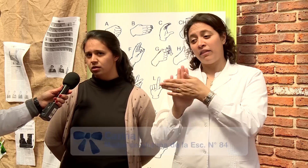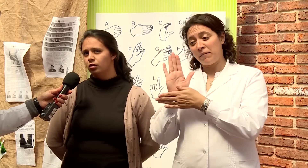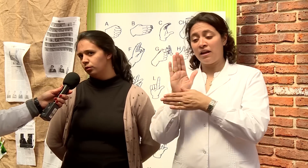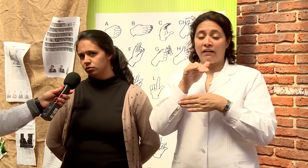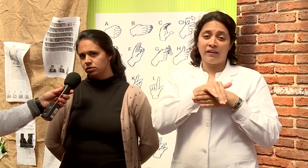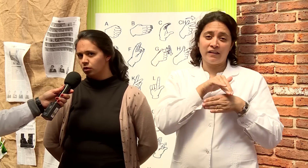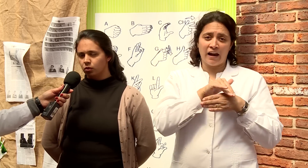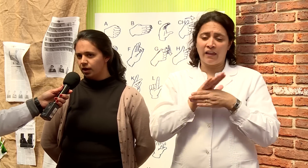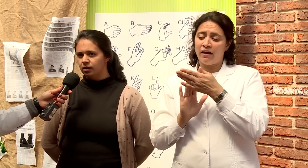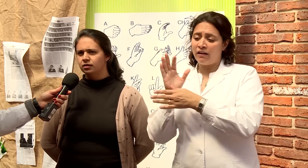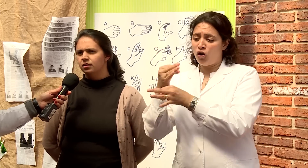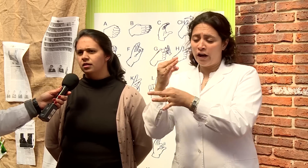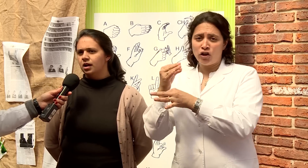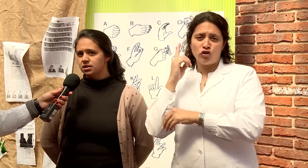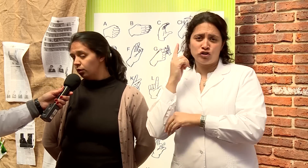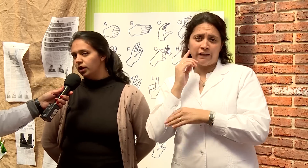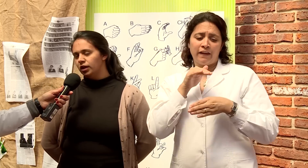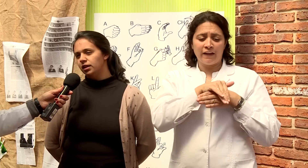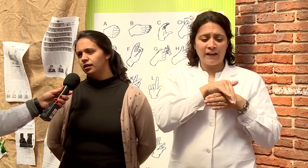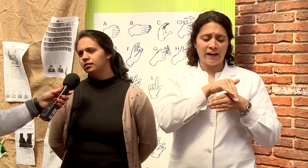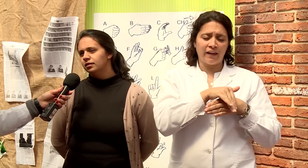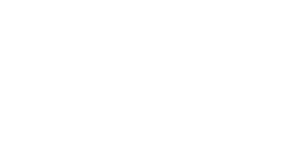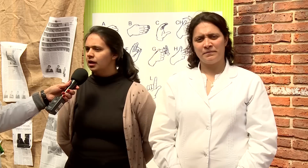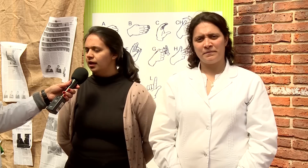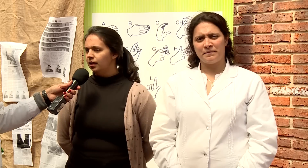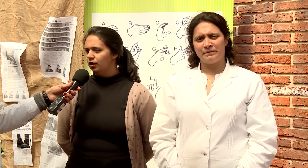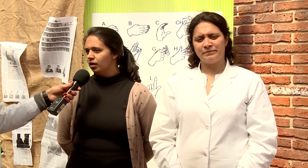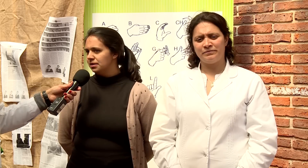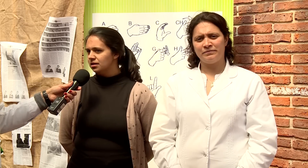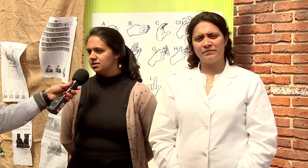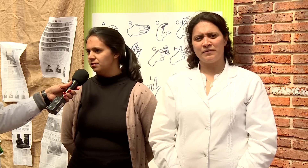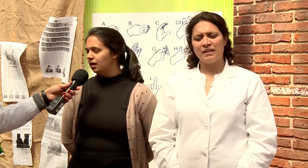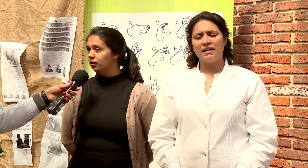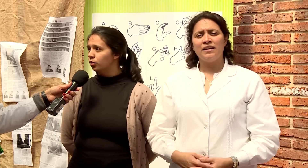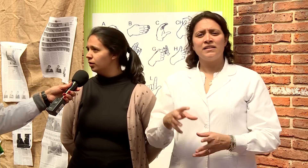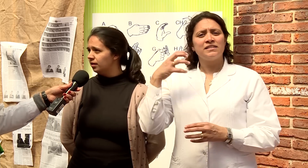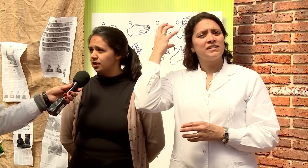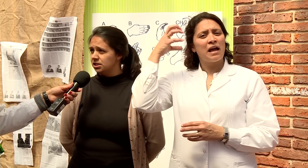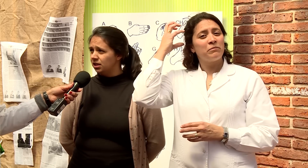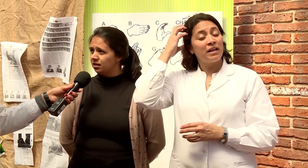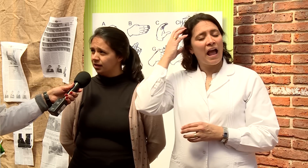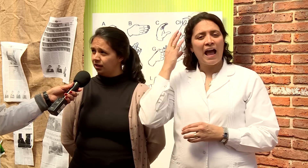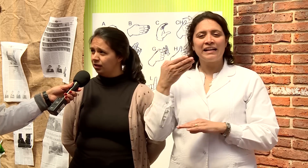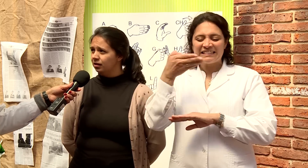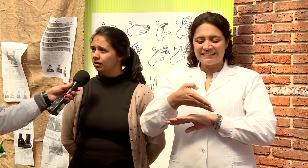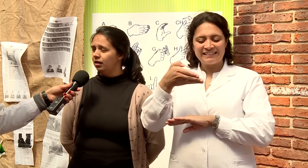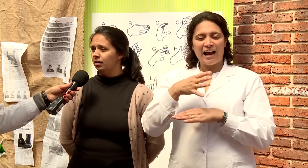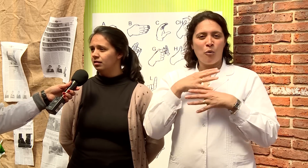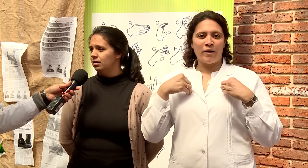de oyente como concurre acá, hace doble escolaridad. Lo que pasa es que Samira al concurrir desde chiquita